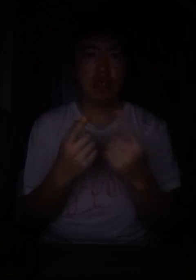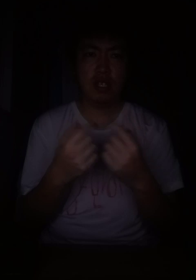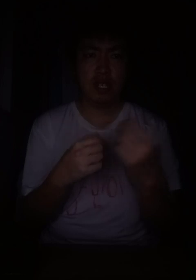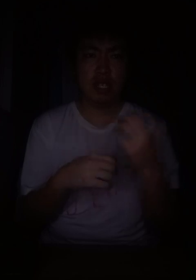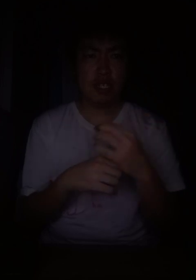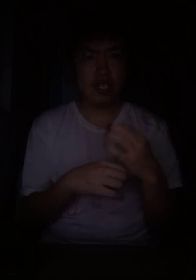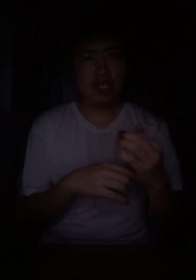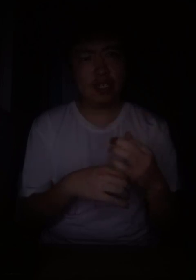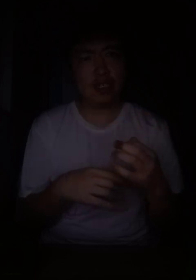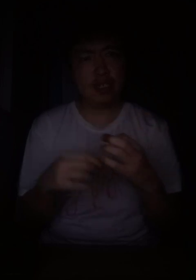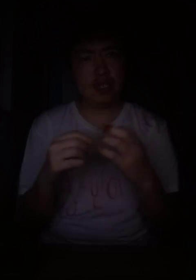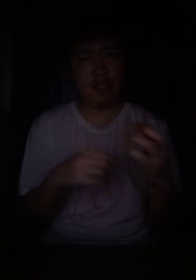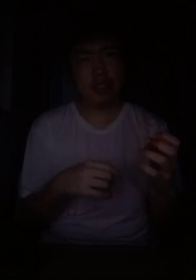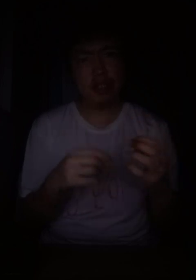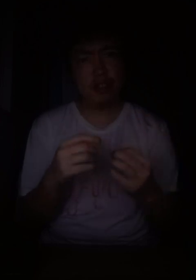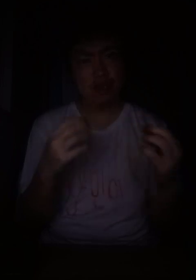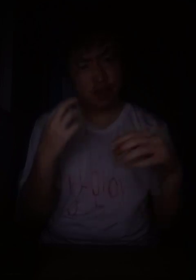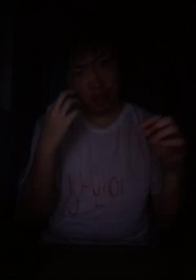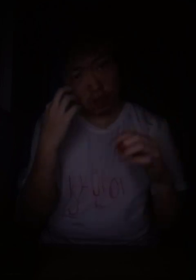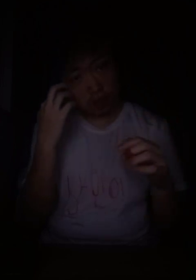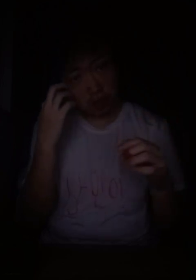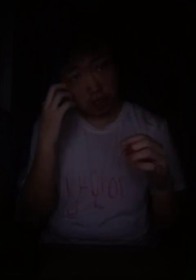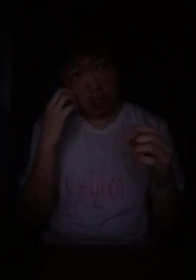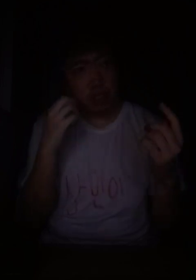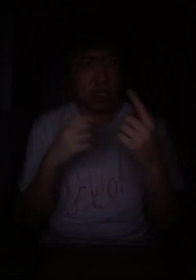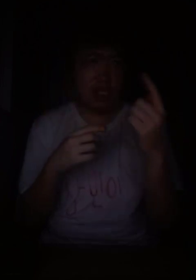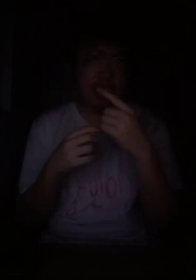나이가 들어서 싸움이 잘 안 된다는 거예요.